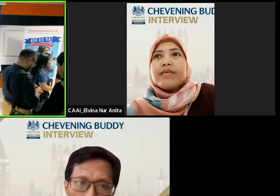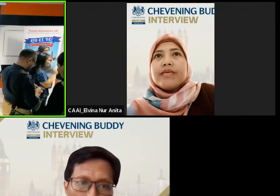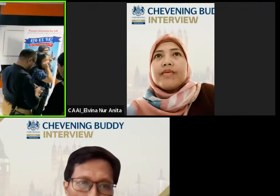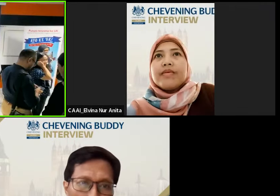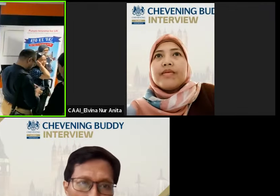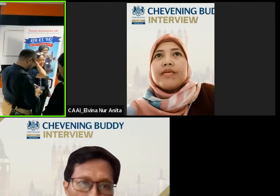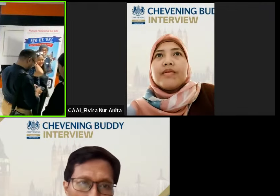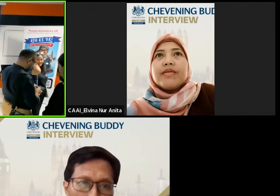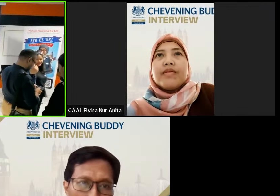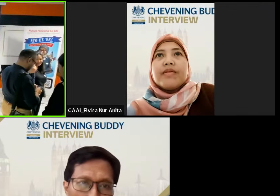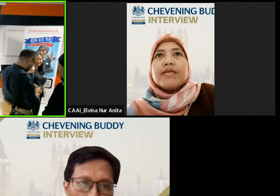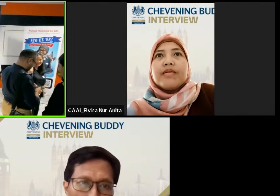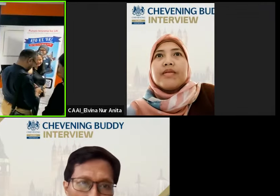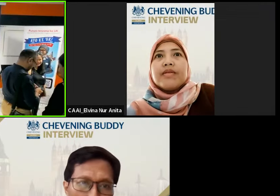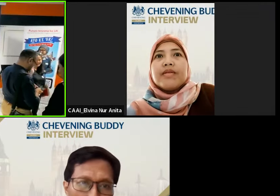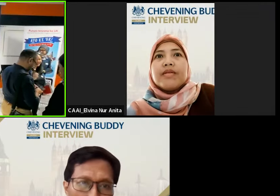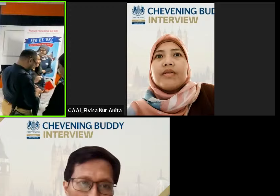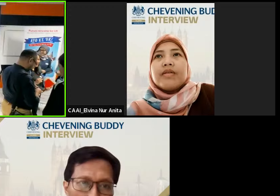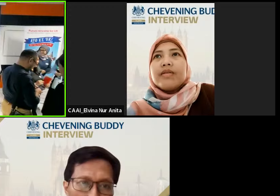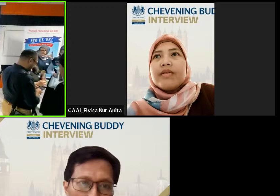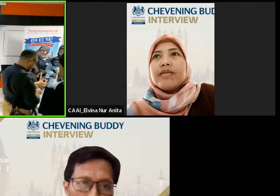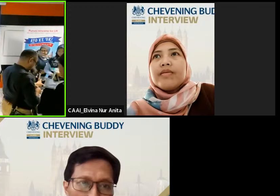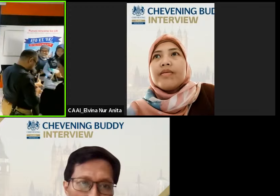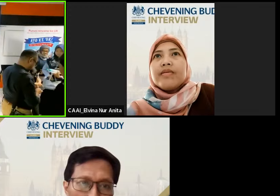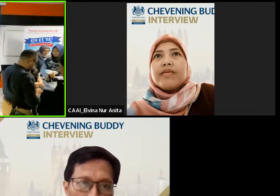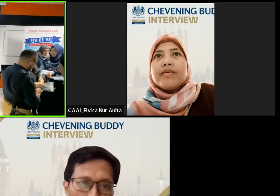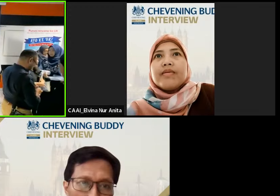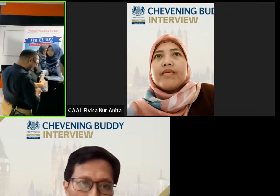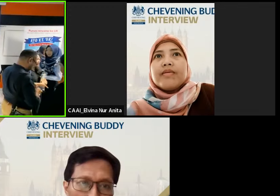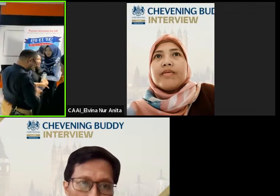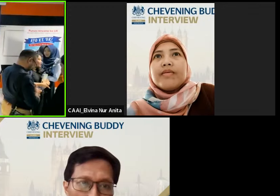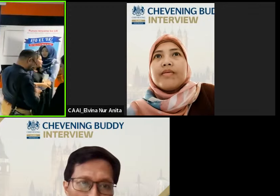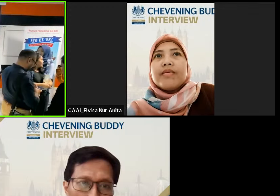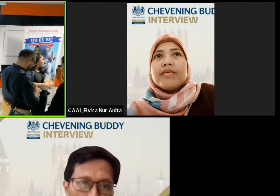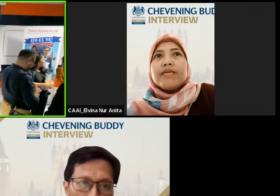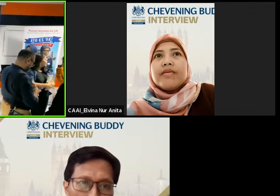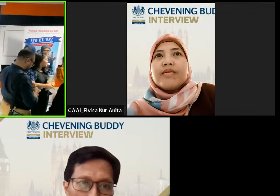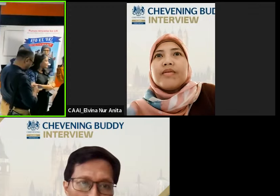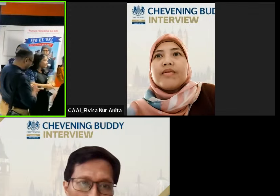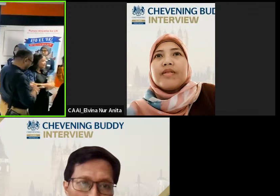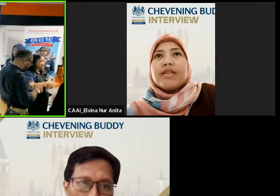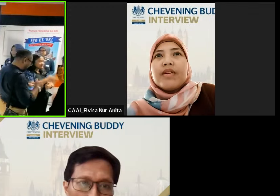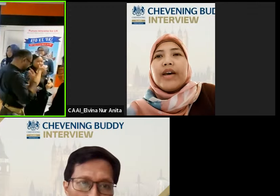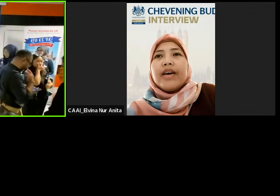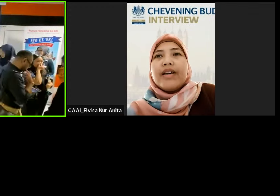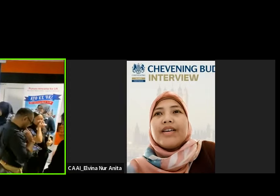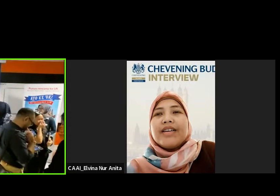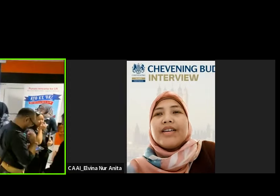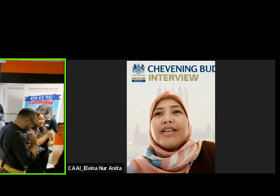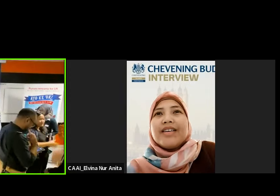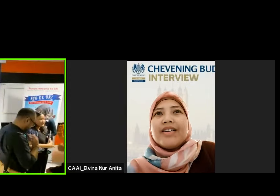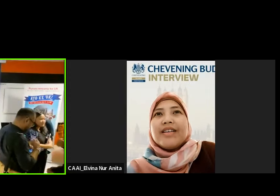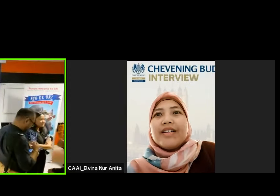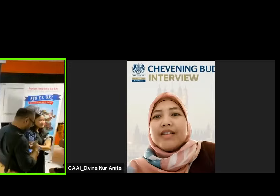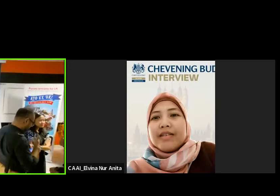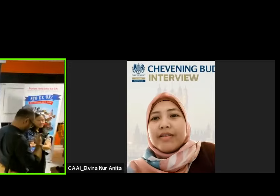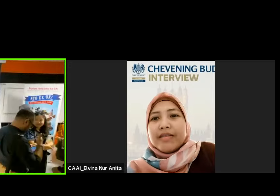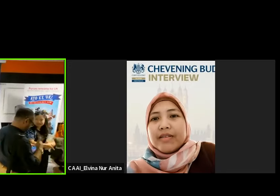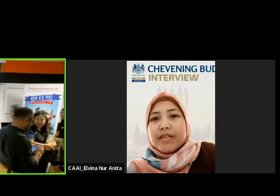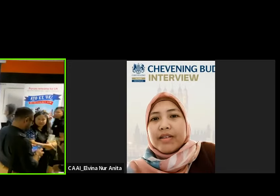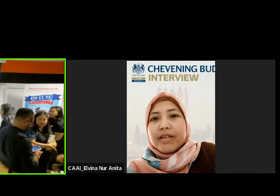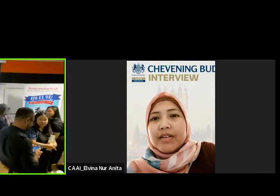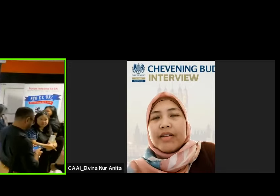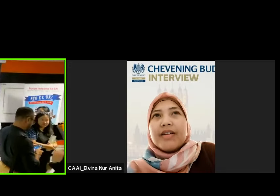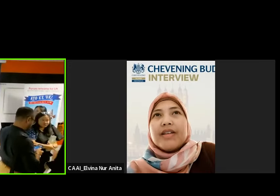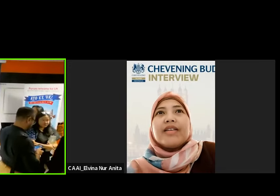masukik yang mungkin belum masuk tadi dari online bisa dibantu ini di bidang apa ya